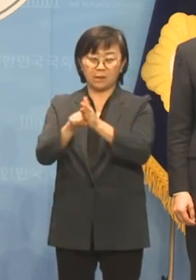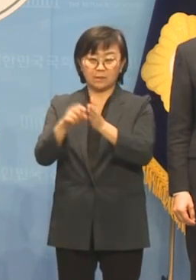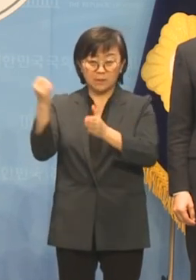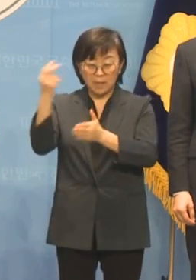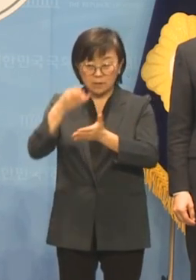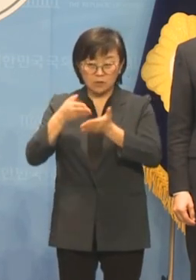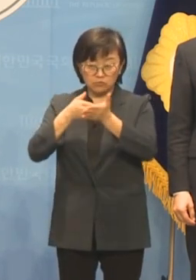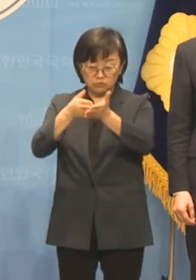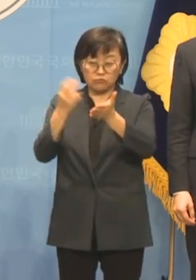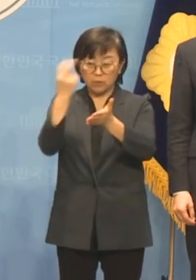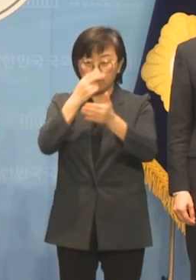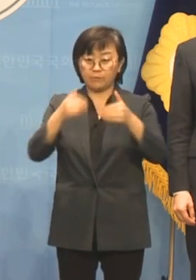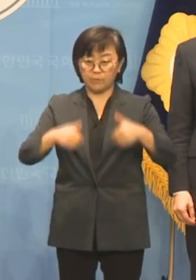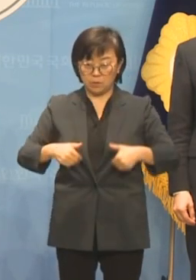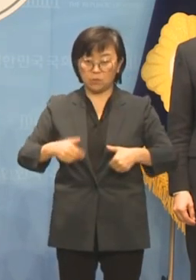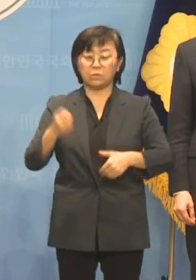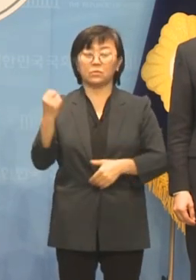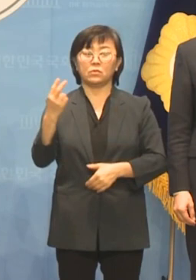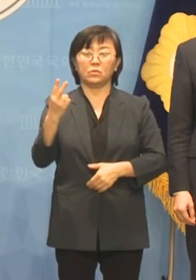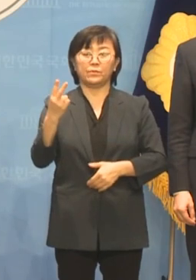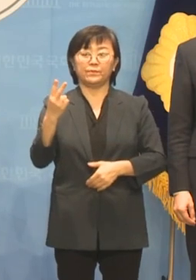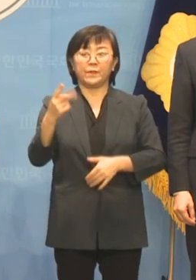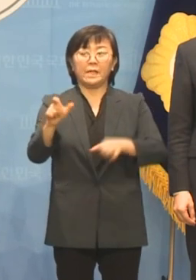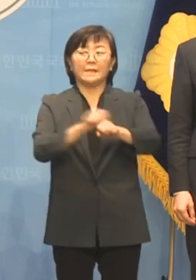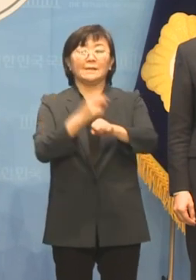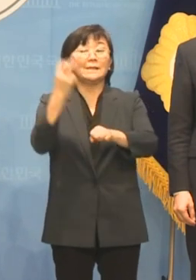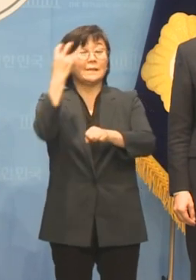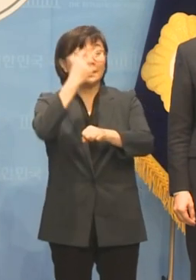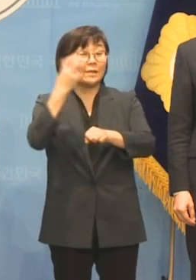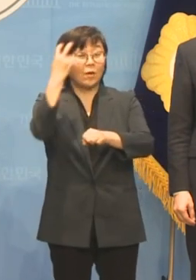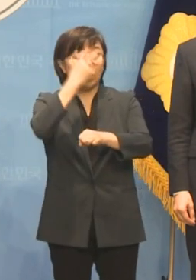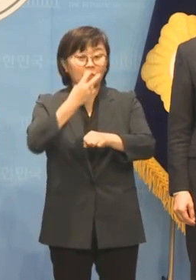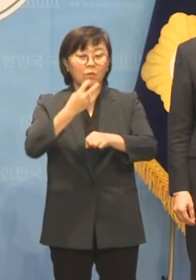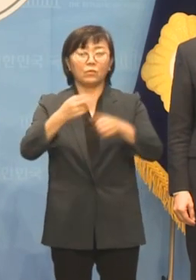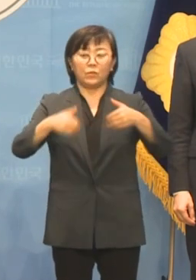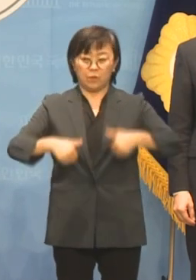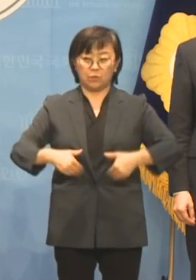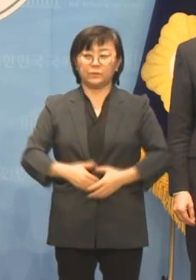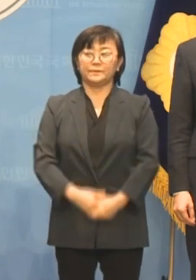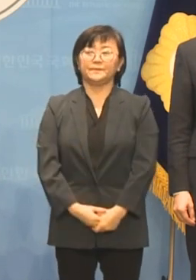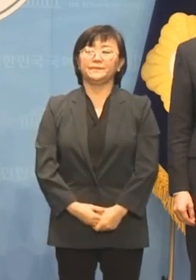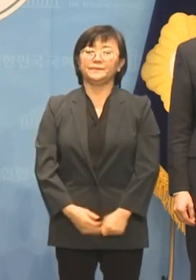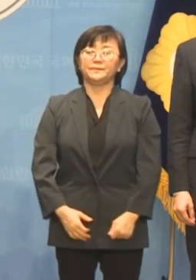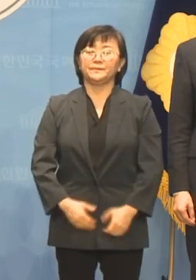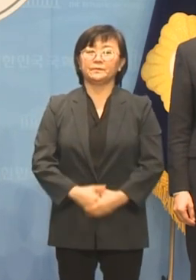해야 합니다. 또한 특검도 검토해야 합니다.